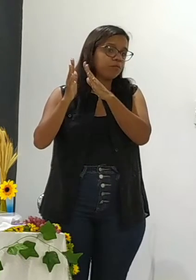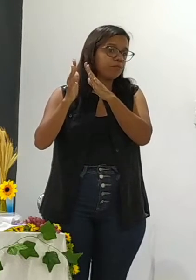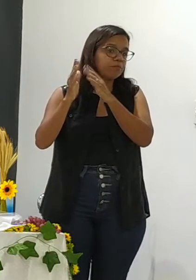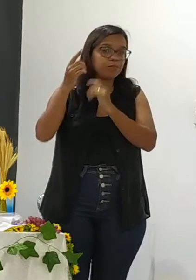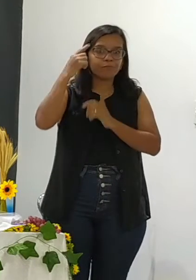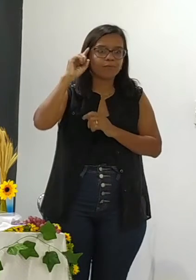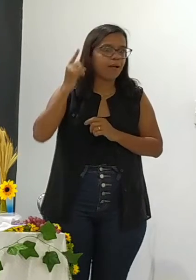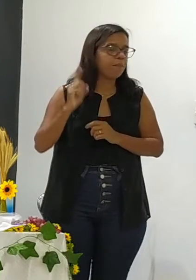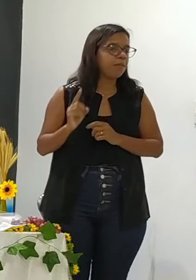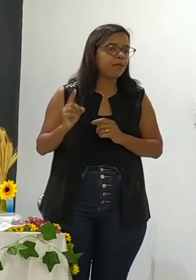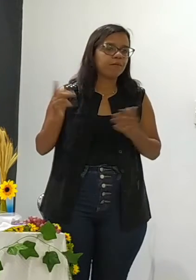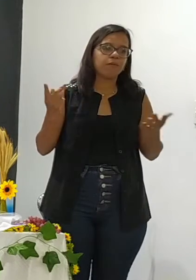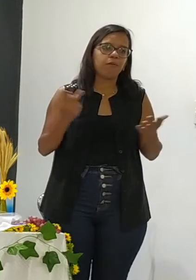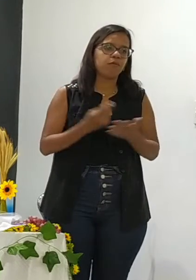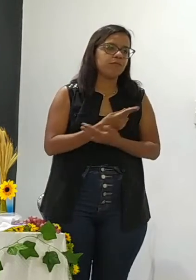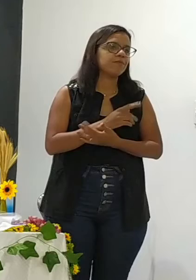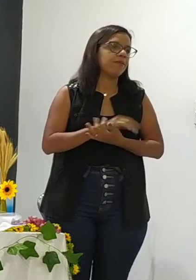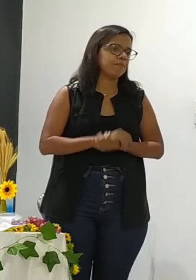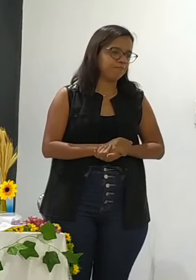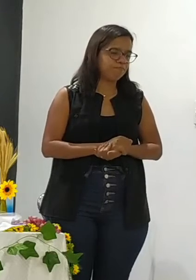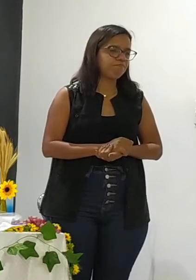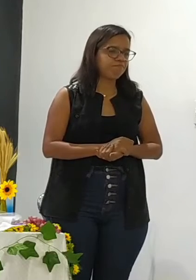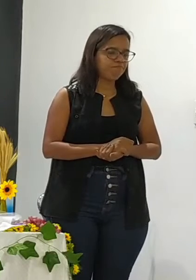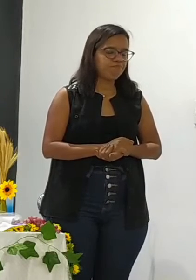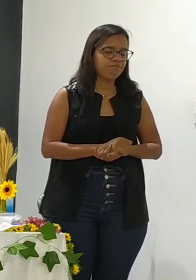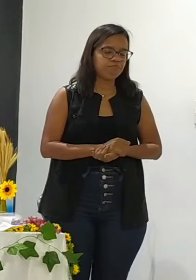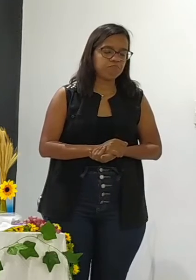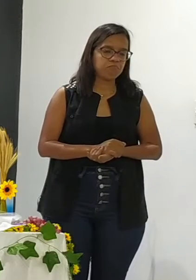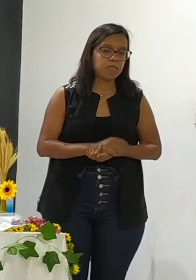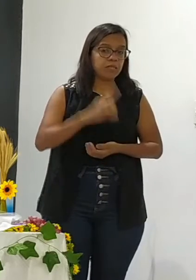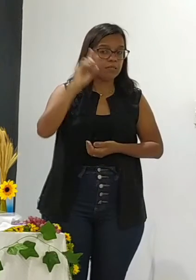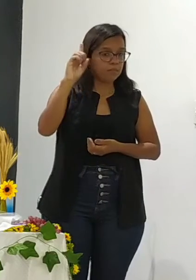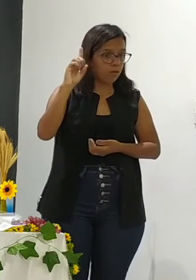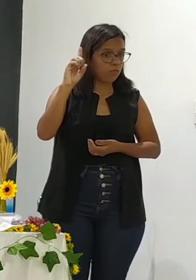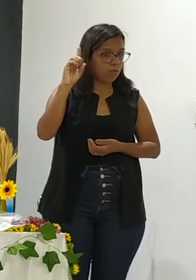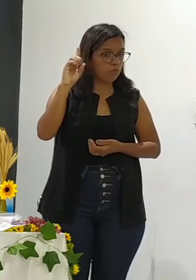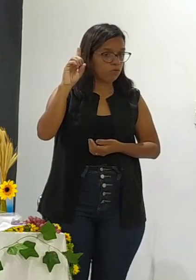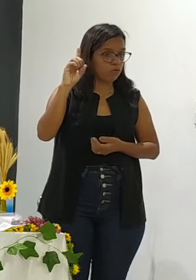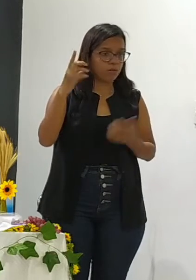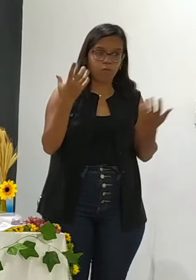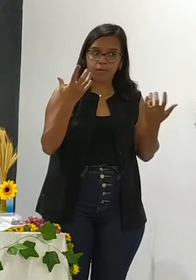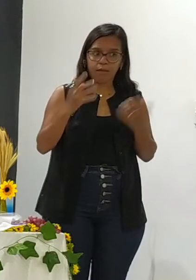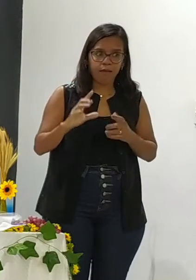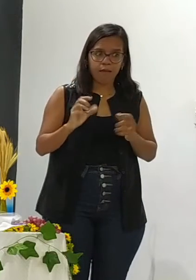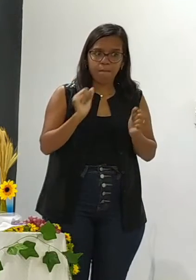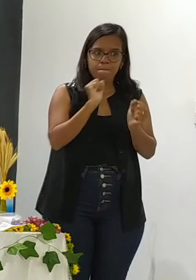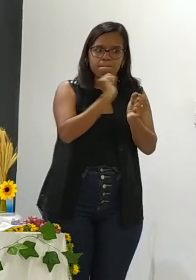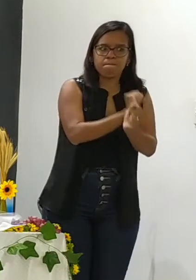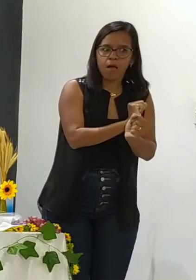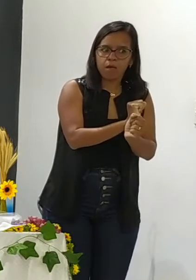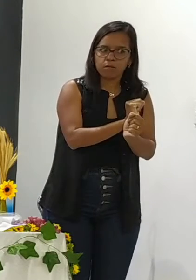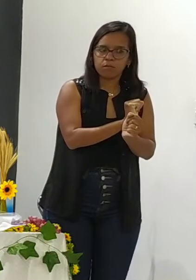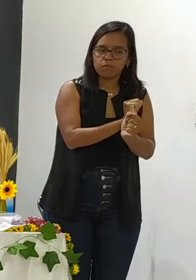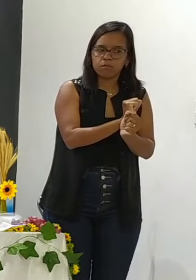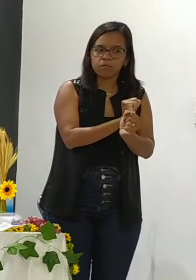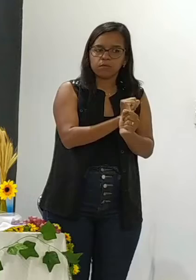nem ideia que isso estava acontecendo. Então, Deus não quer que a gente pare. Na